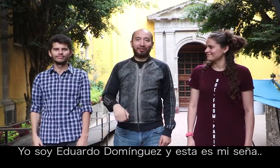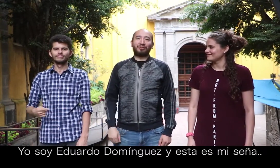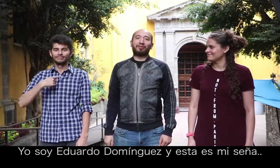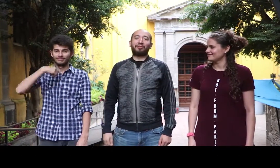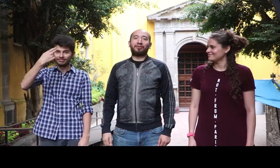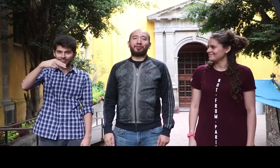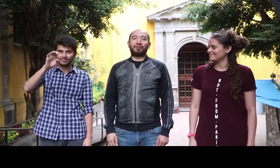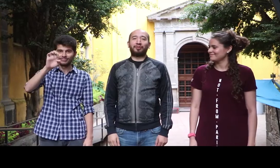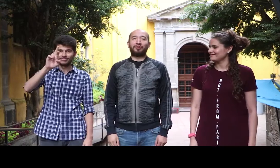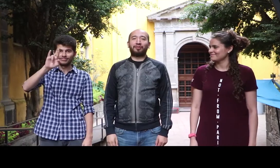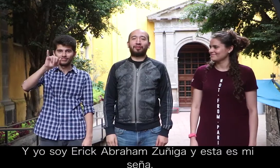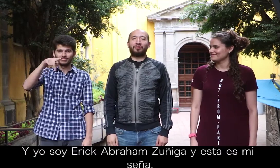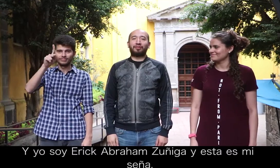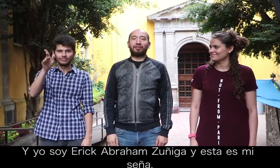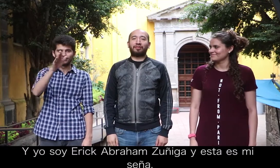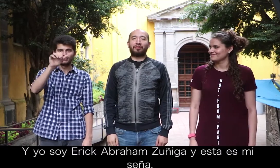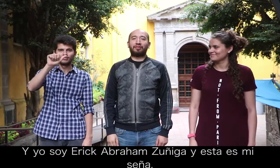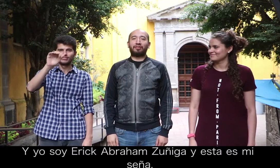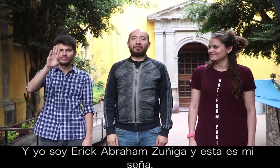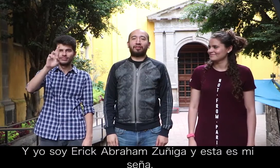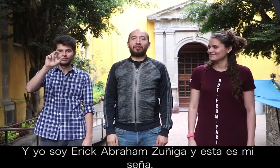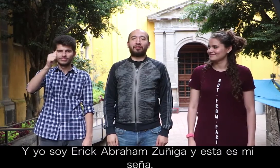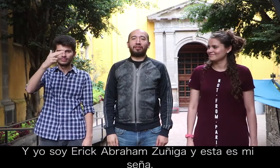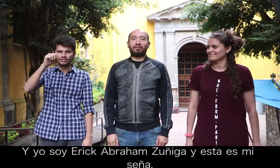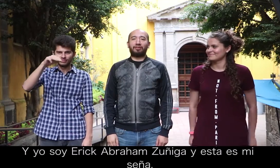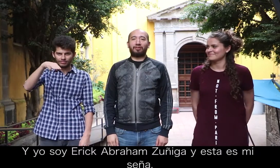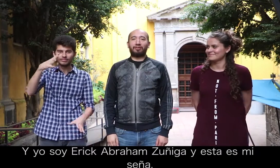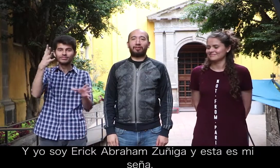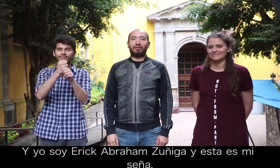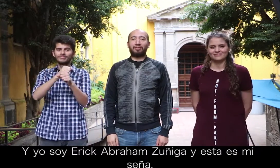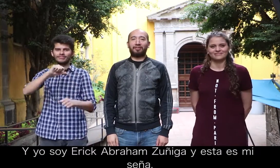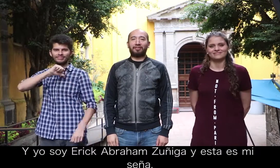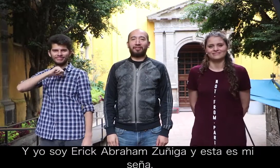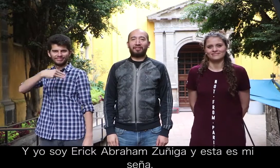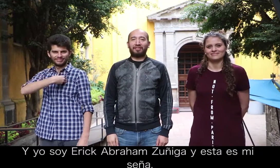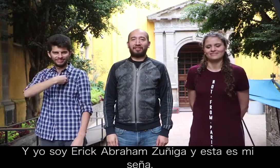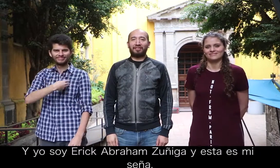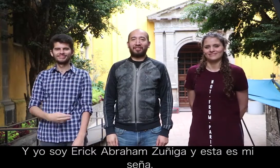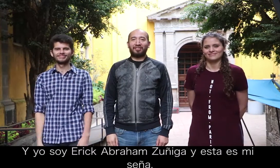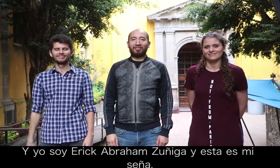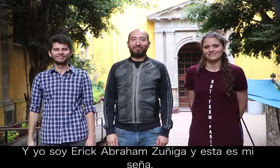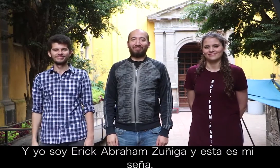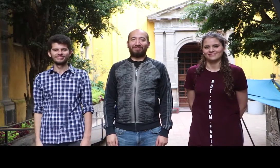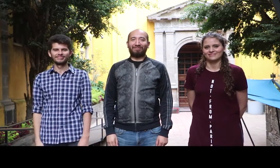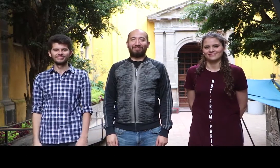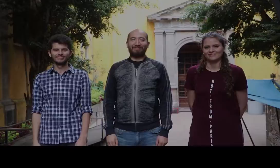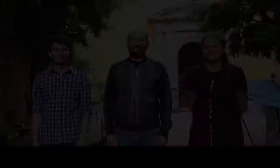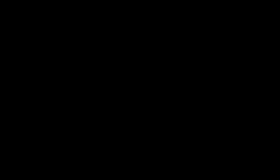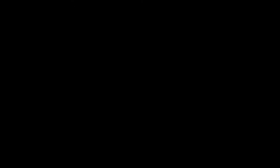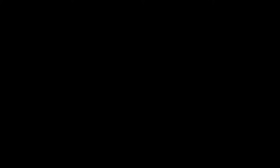seña. Y yo soy Eric Abraham Zúñiga y esta es mi seña.